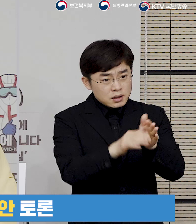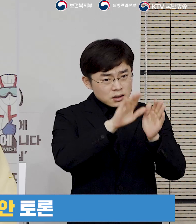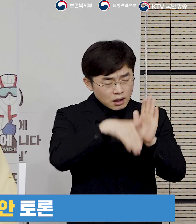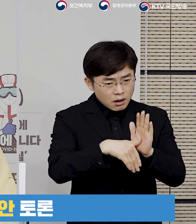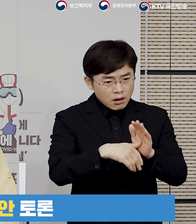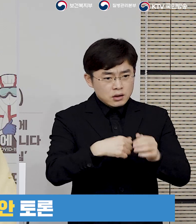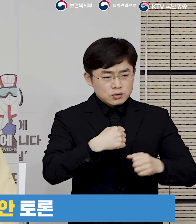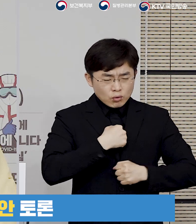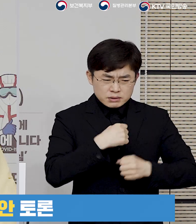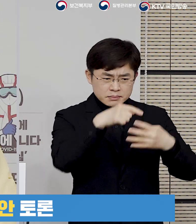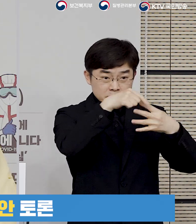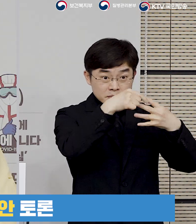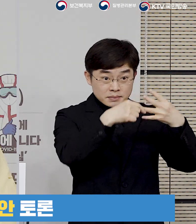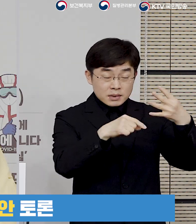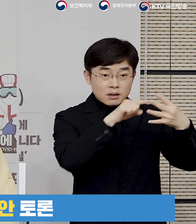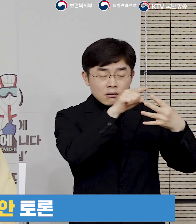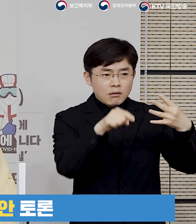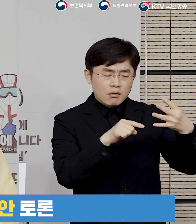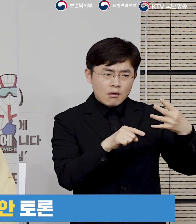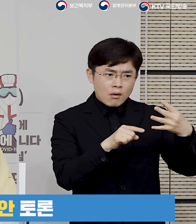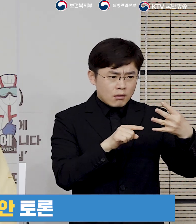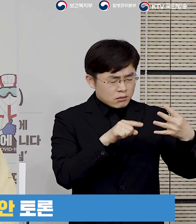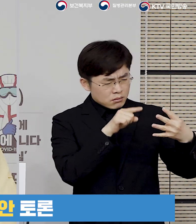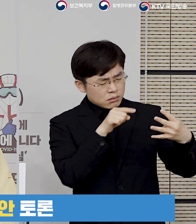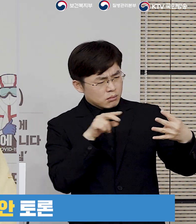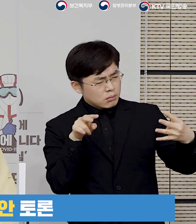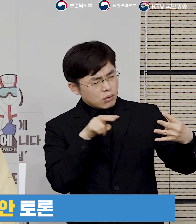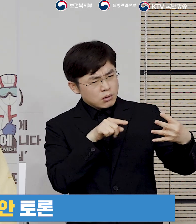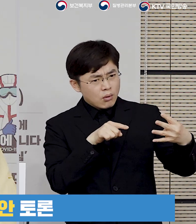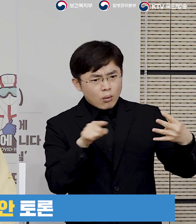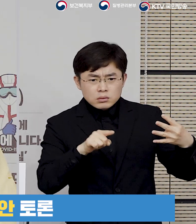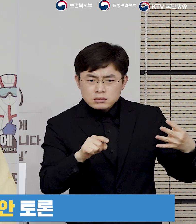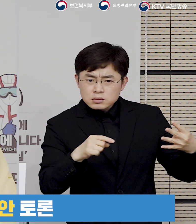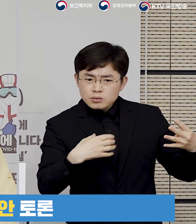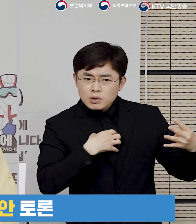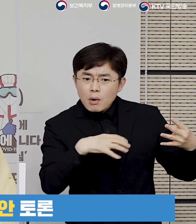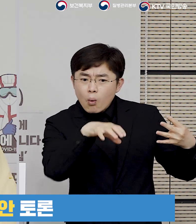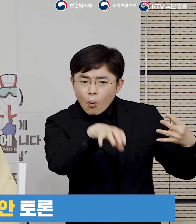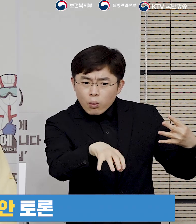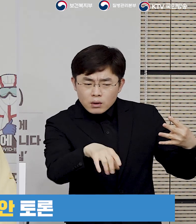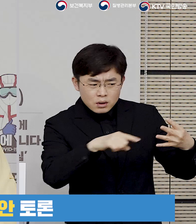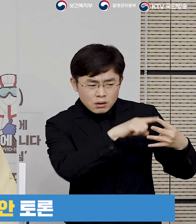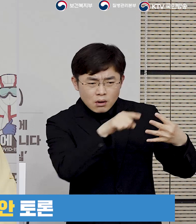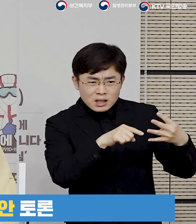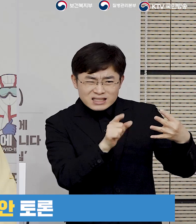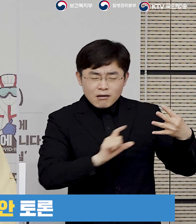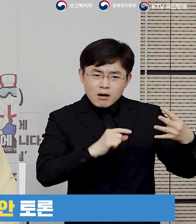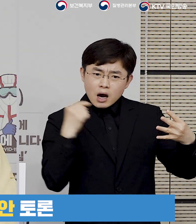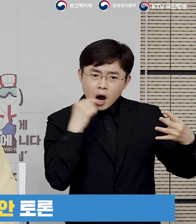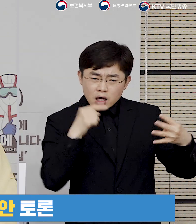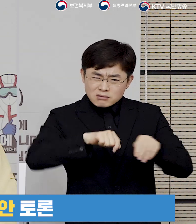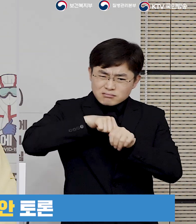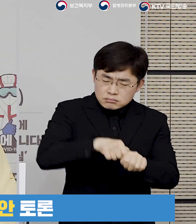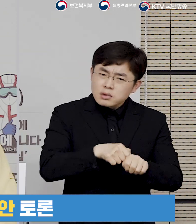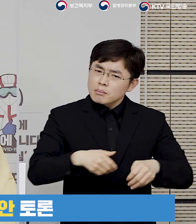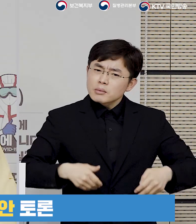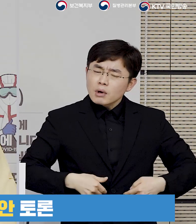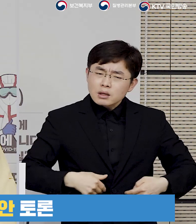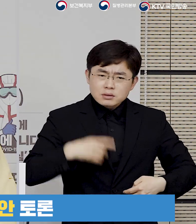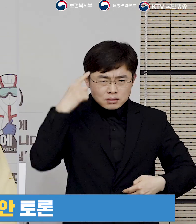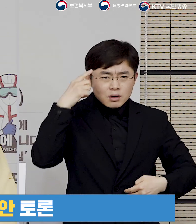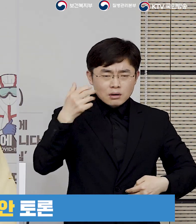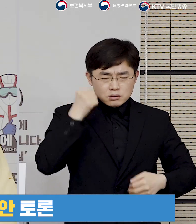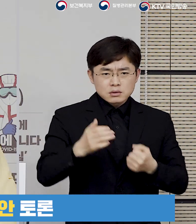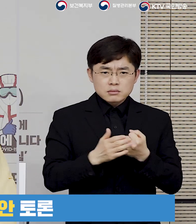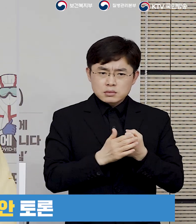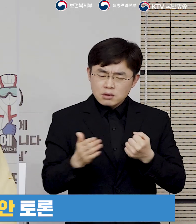있어서 권고 수준으로 되어 있는 지침들을 위험도에 따라서 일부 업종은 좀 고위험 시설에 대해서는 지침을 좀 더 강화시킬